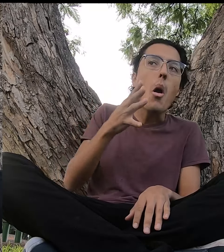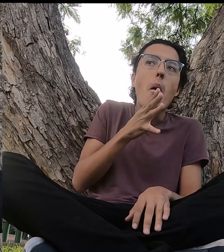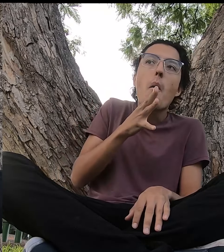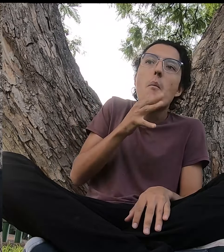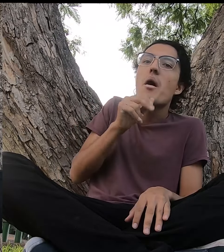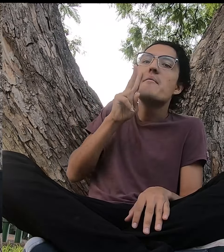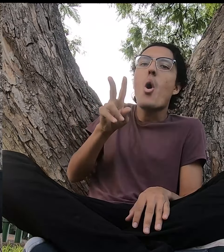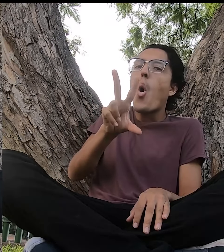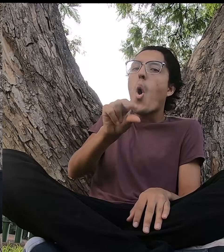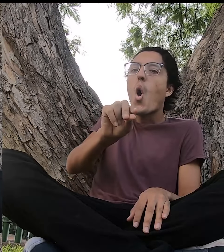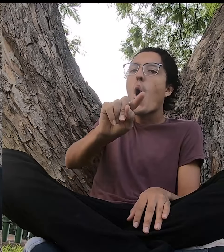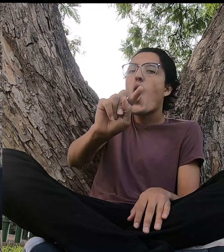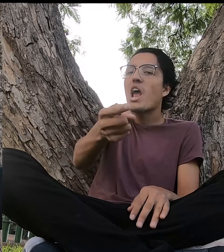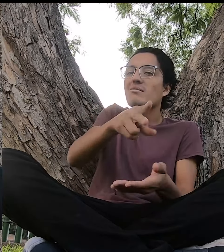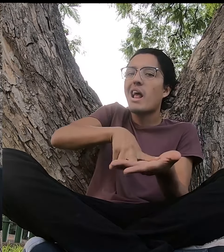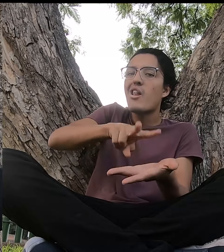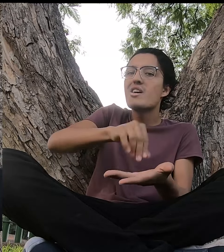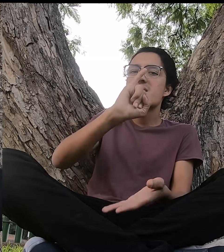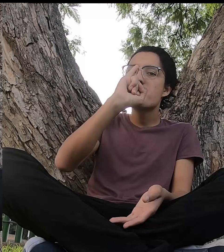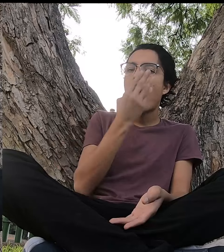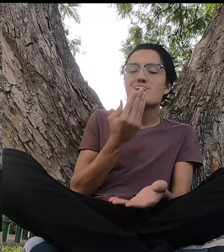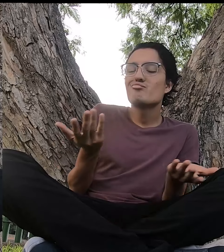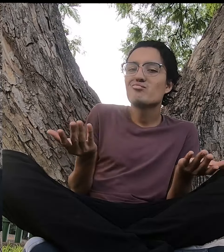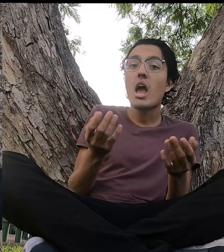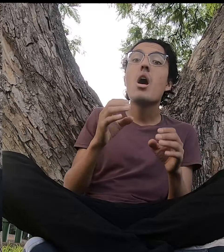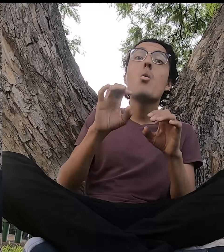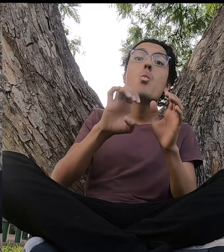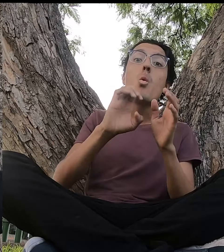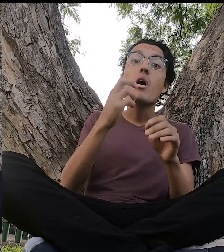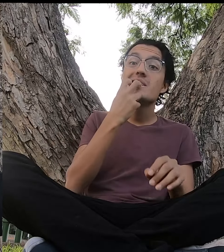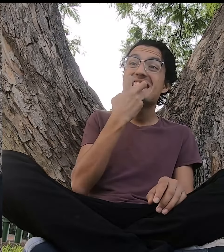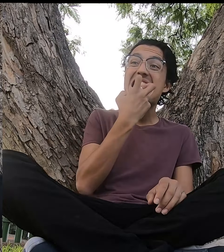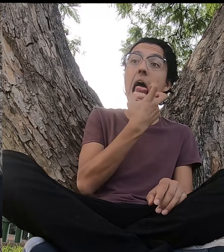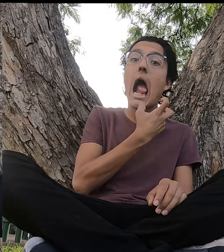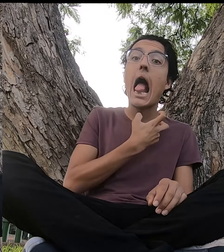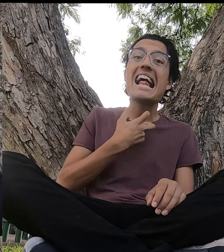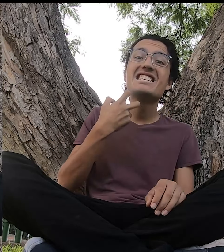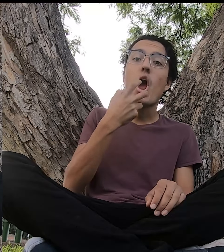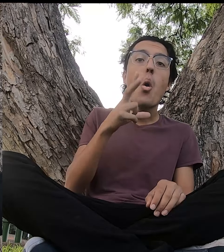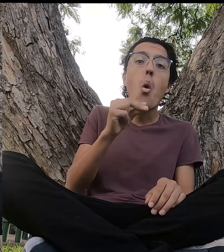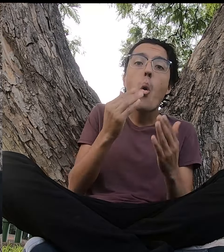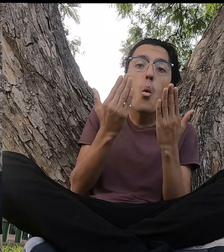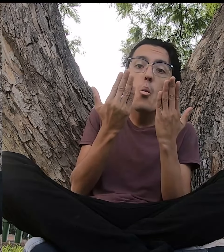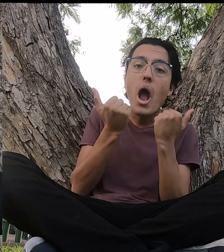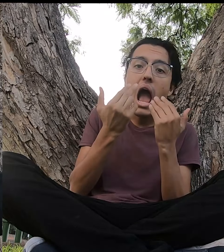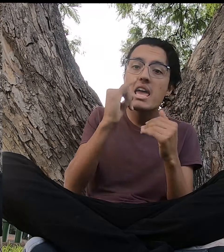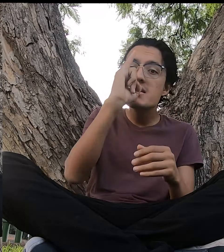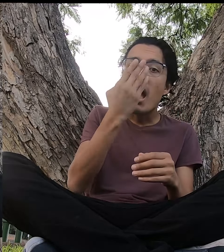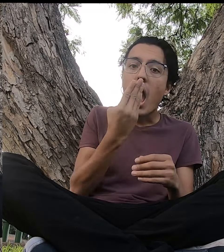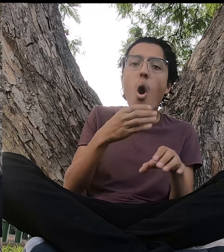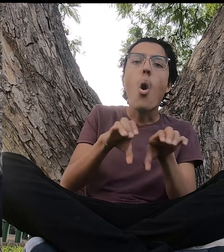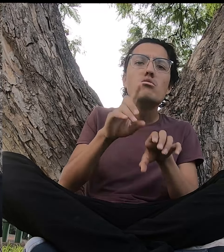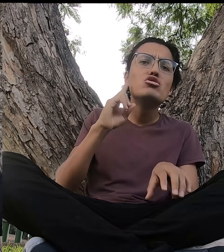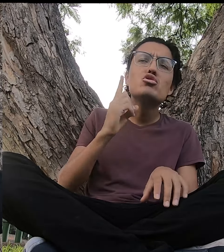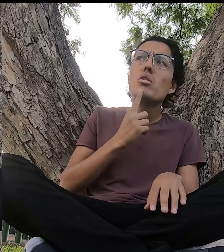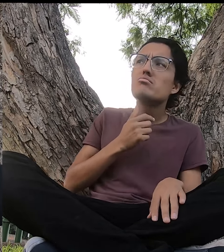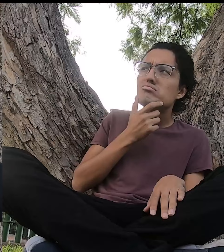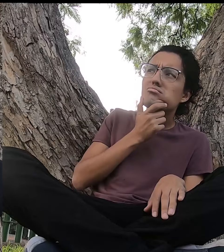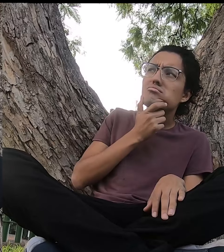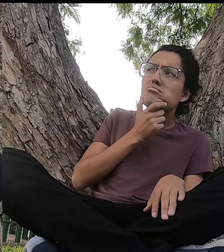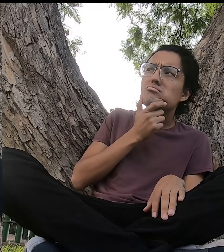que evidentemente no se puede ver y es una forma de articulación, por ejemplo, cuando es grande, que no